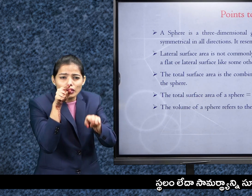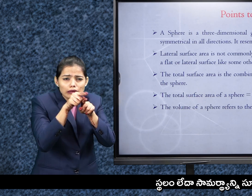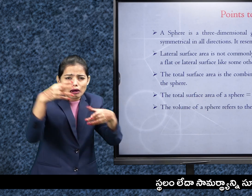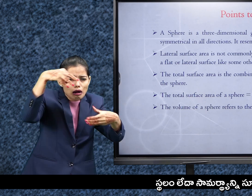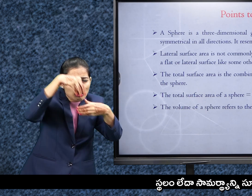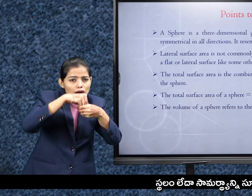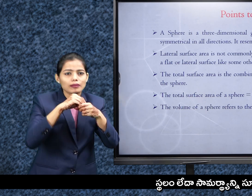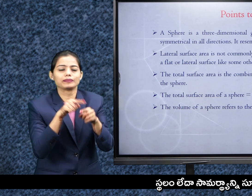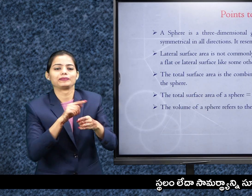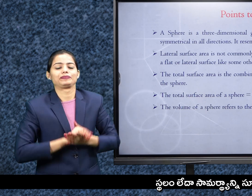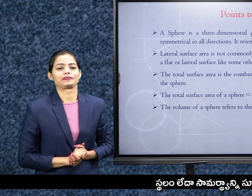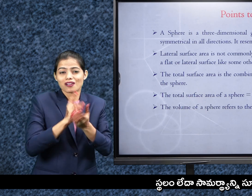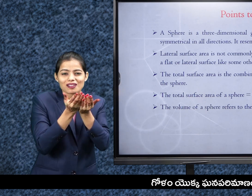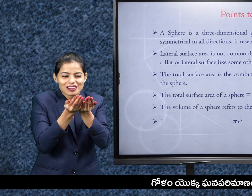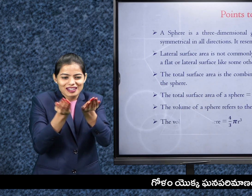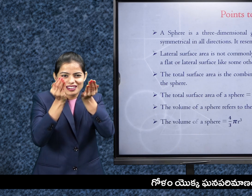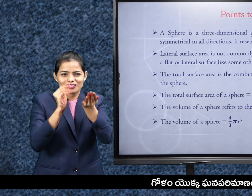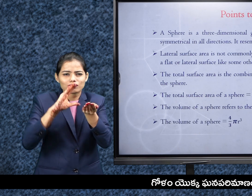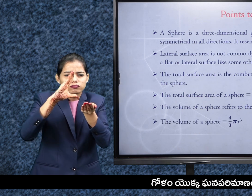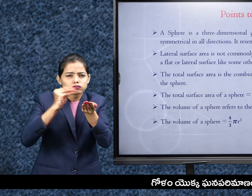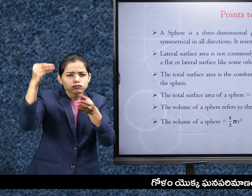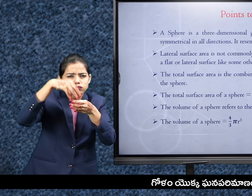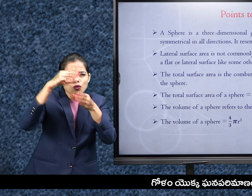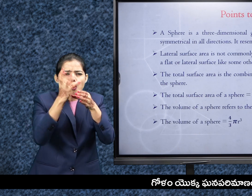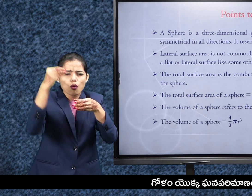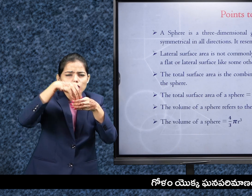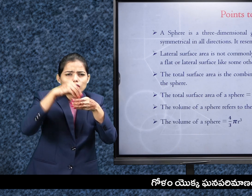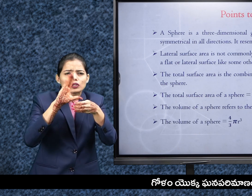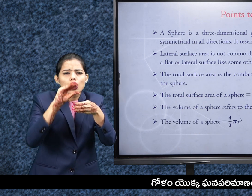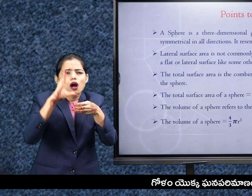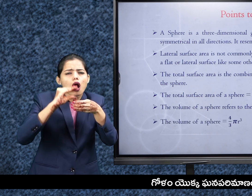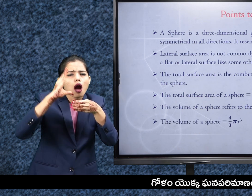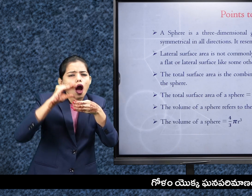గోళం యొక్క ఘనపరిమాణం 4/3 πr³